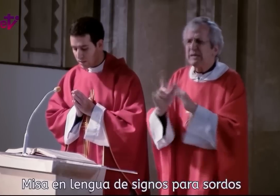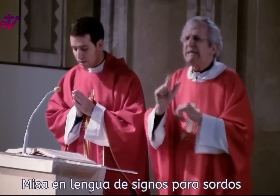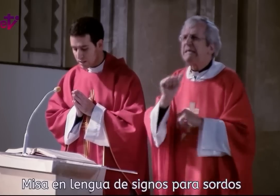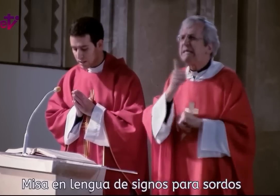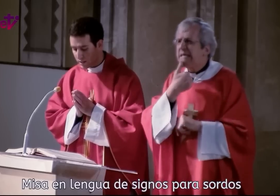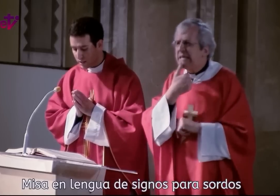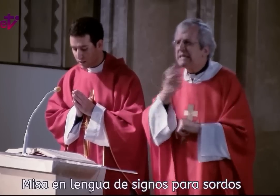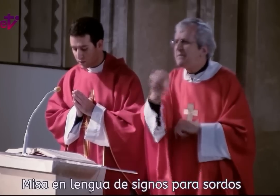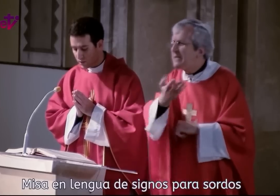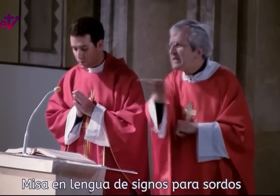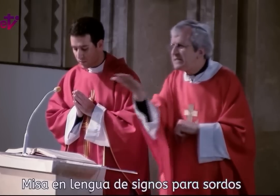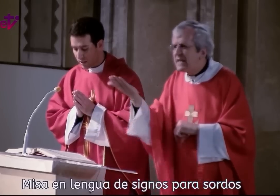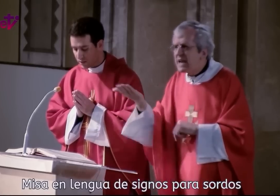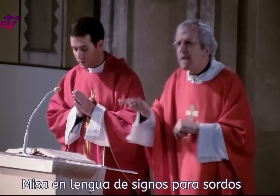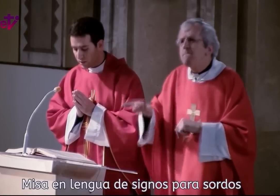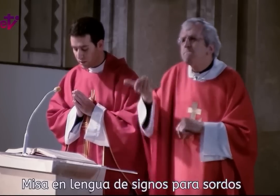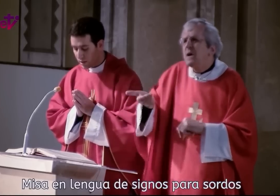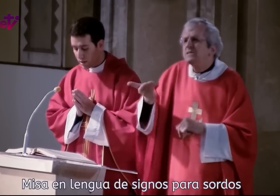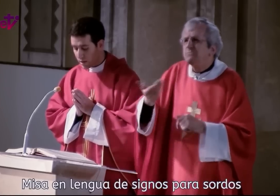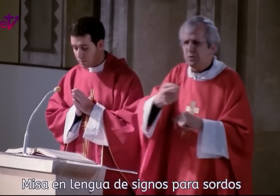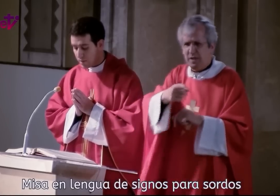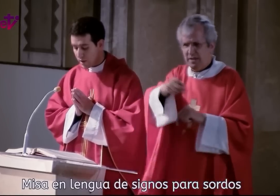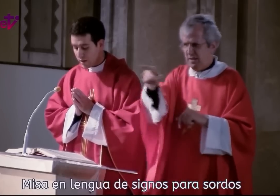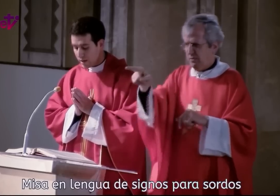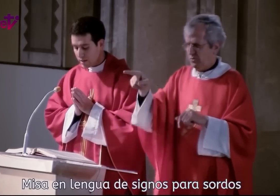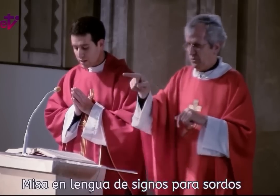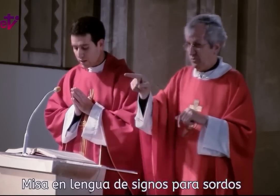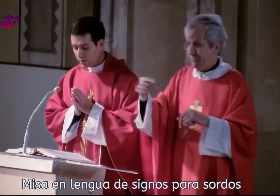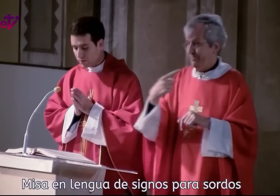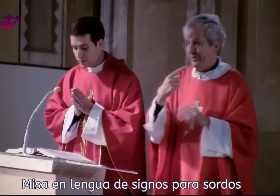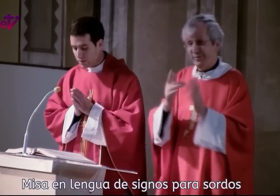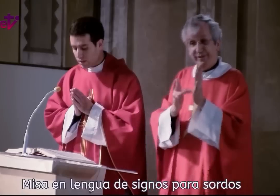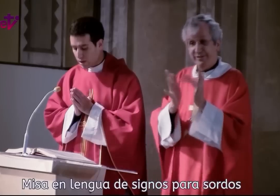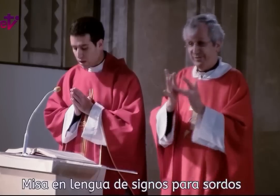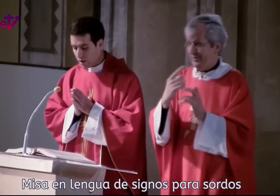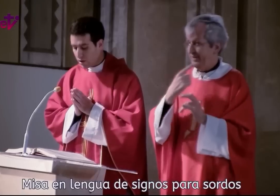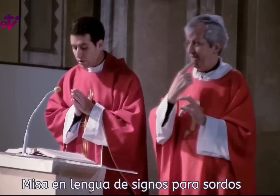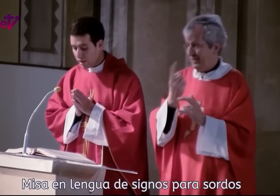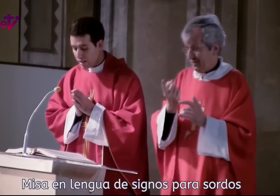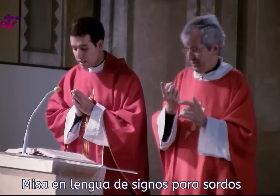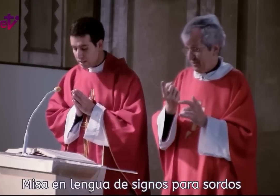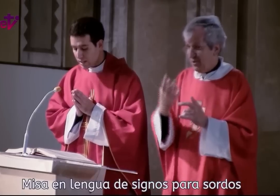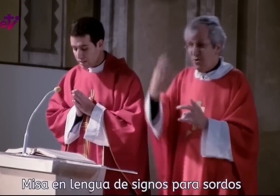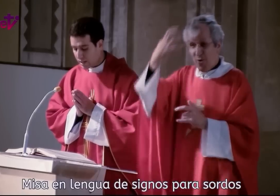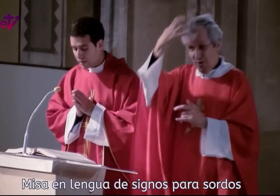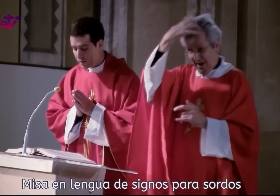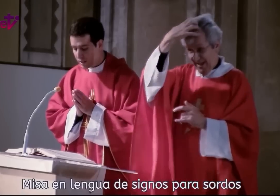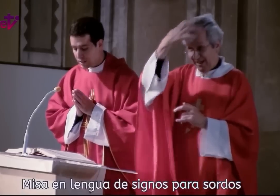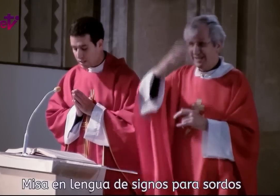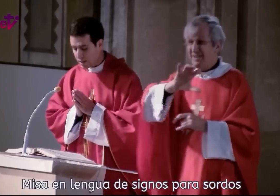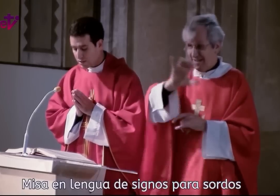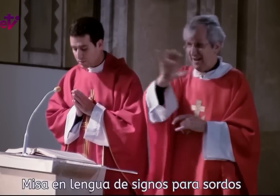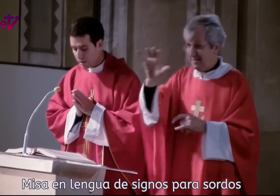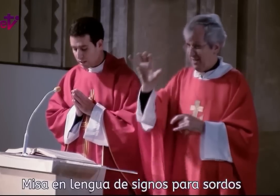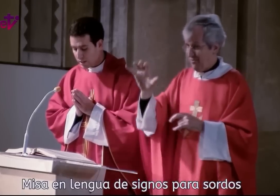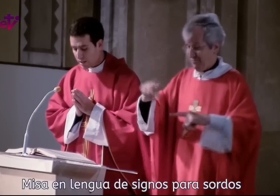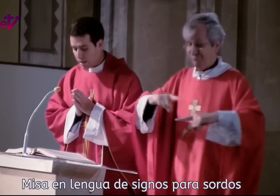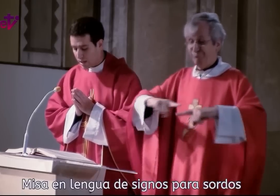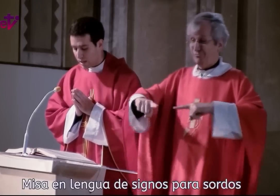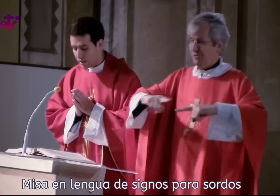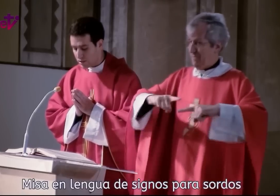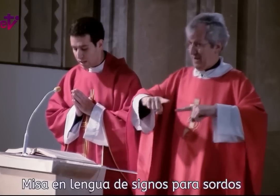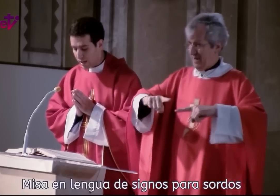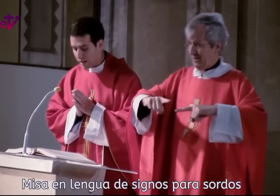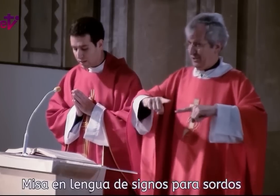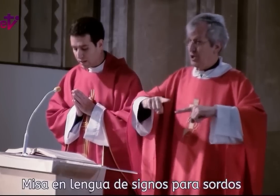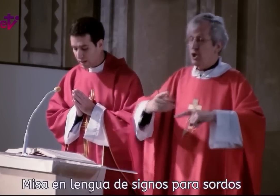ellos debía ser tenido como el mayor. Pero él les dijo: los reyes de las naciones las dominan,